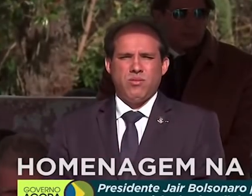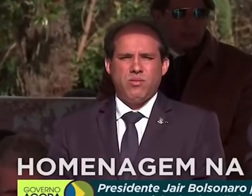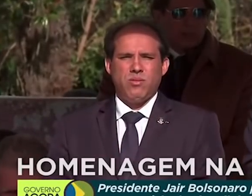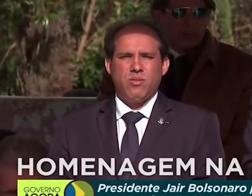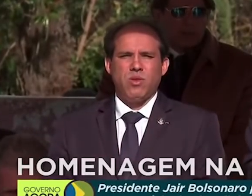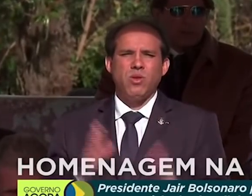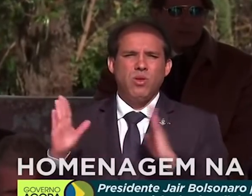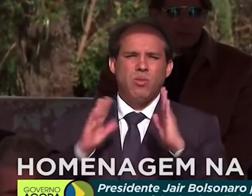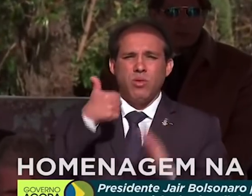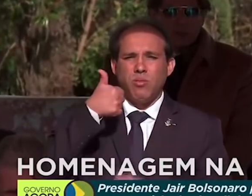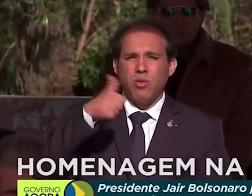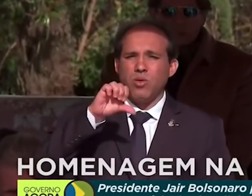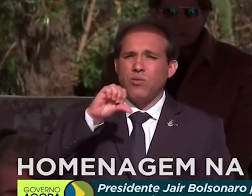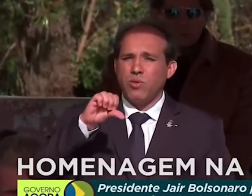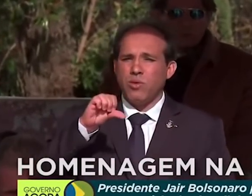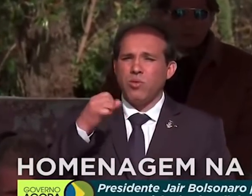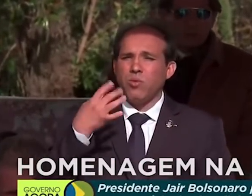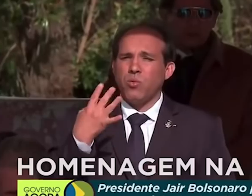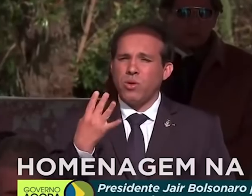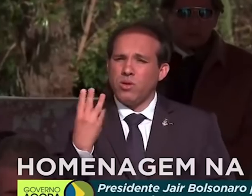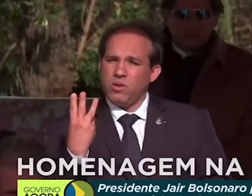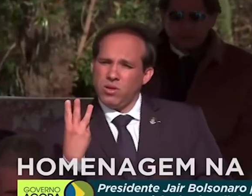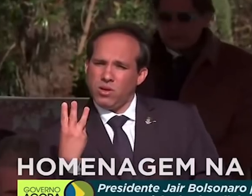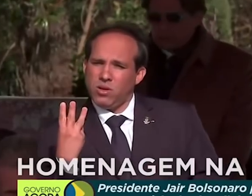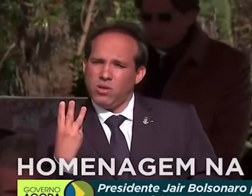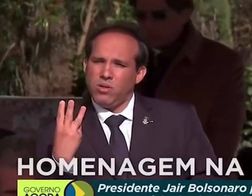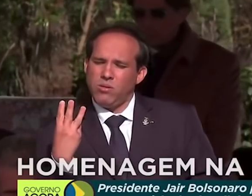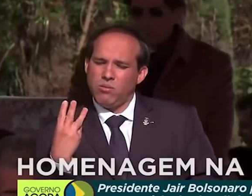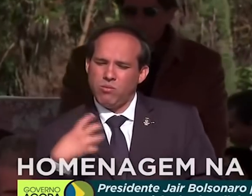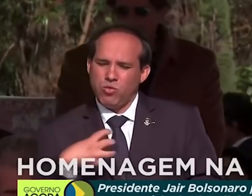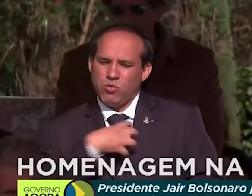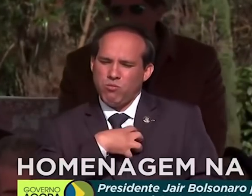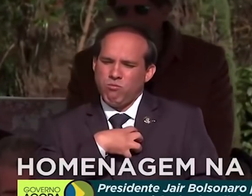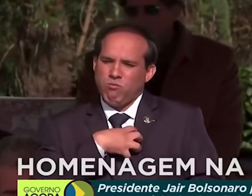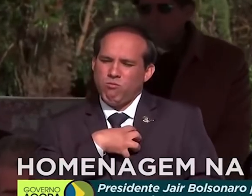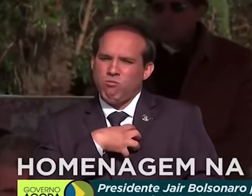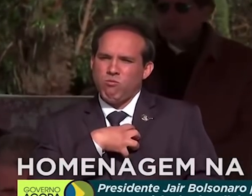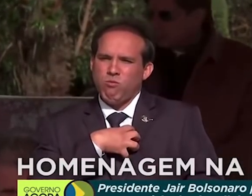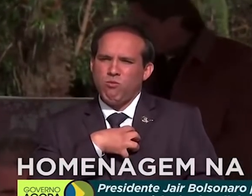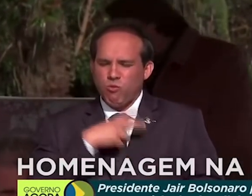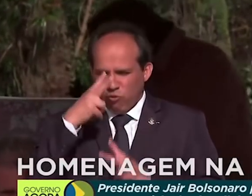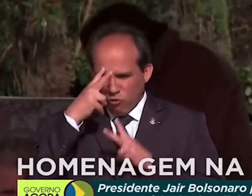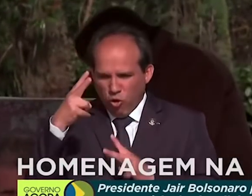Em 1943, um dever nos chamava: